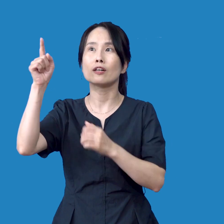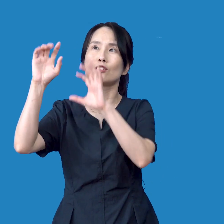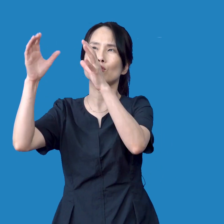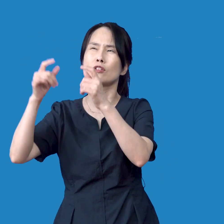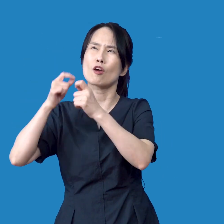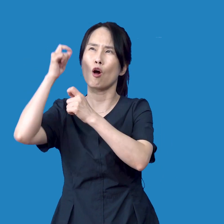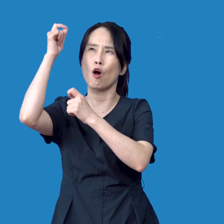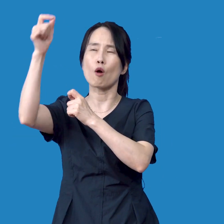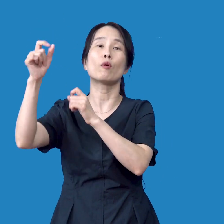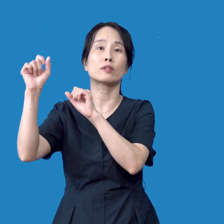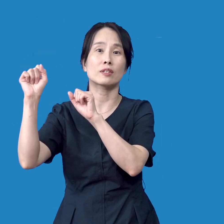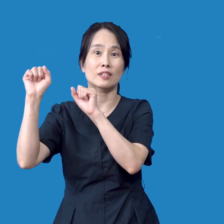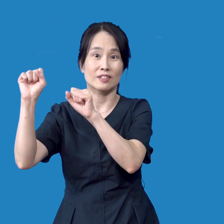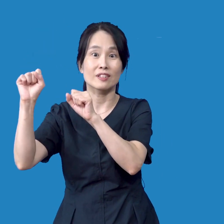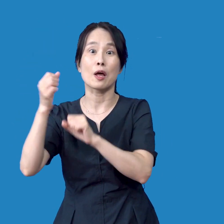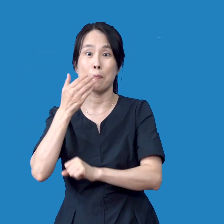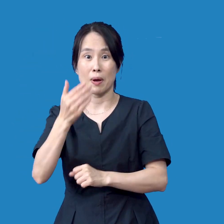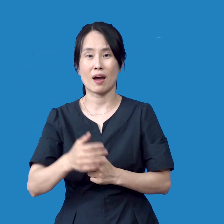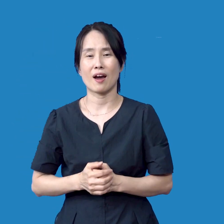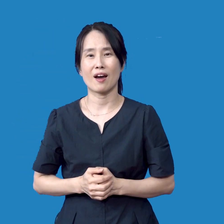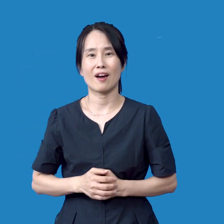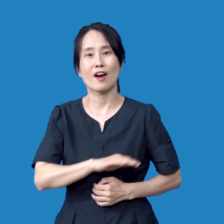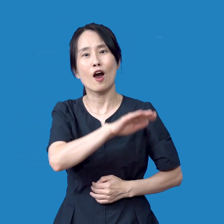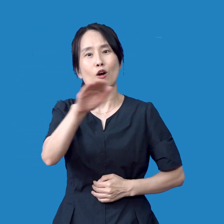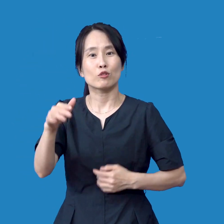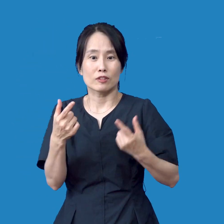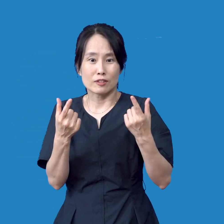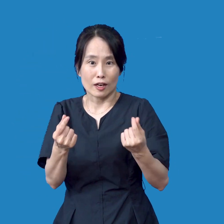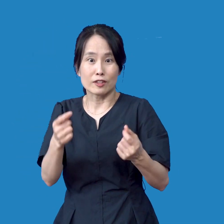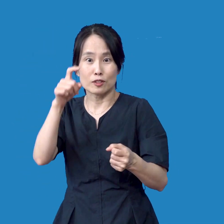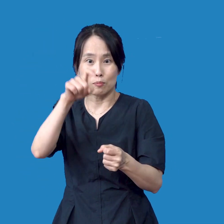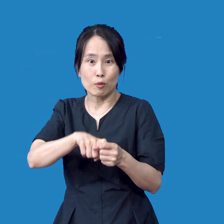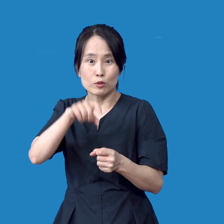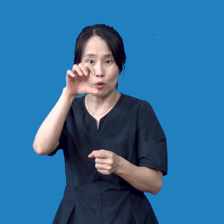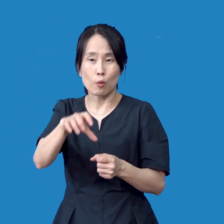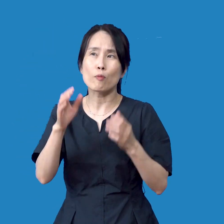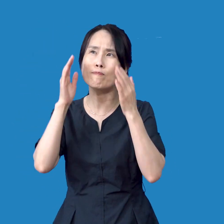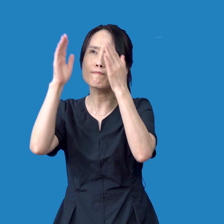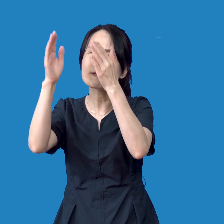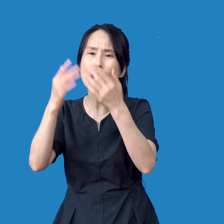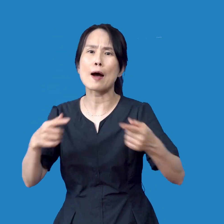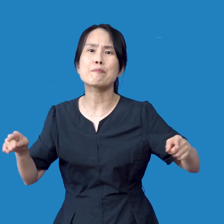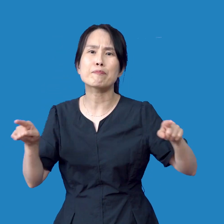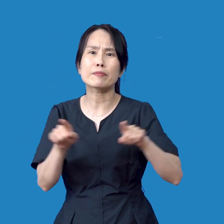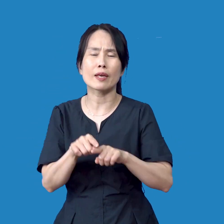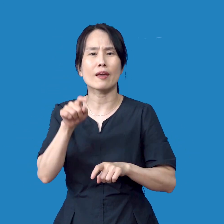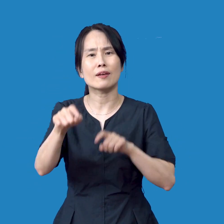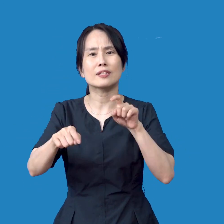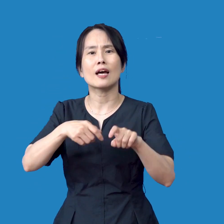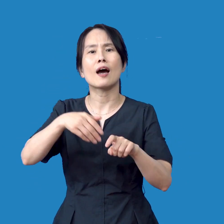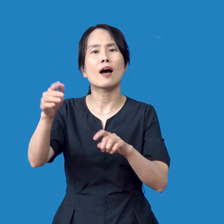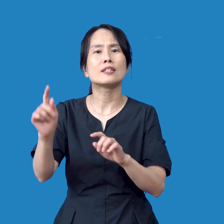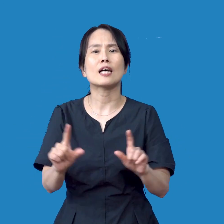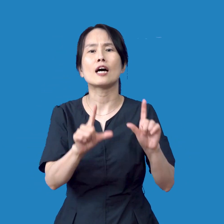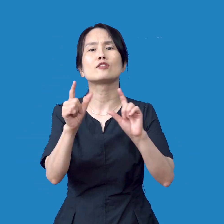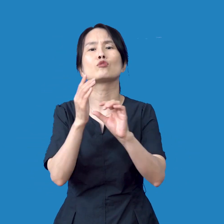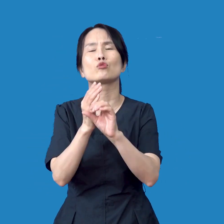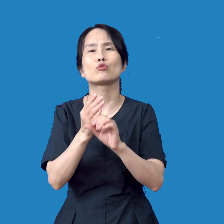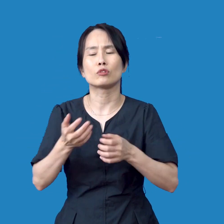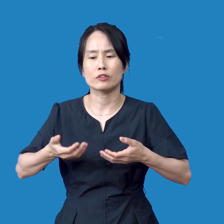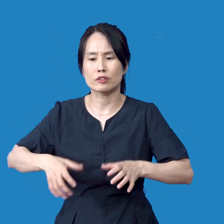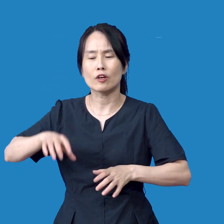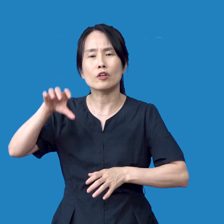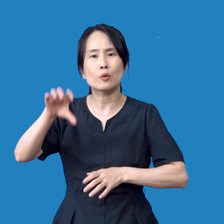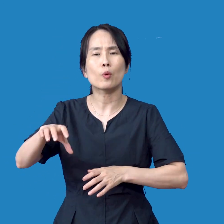살 것입니다. 우리는 같은 목적지를 향해서 나아가는 사람들입니다. 같은 본향을